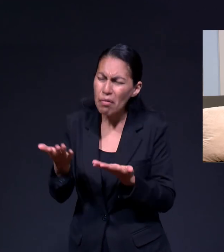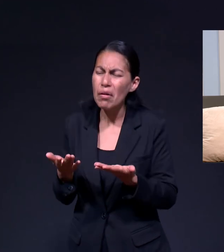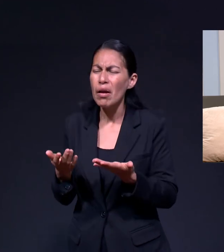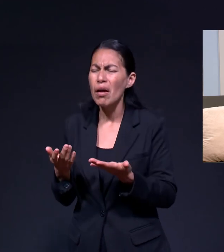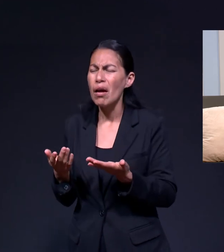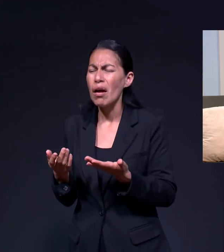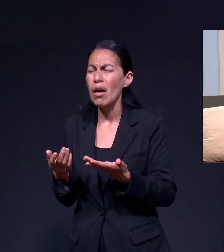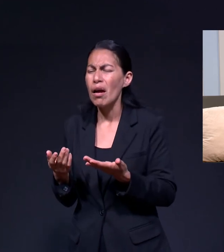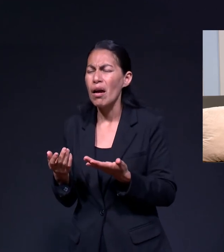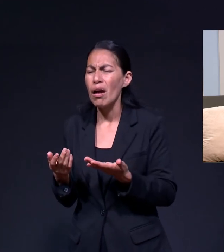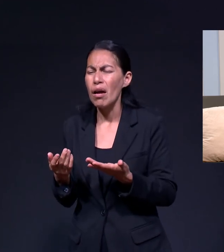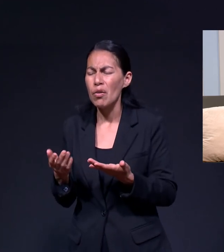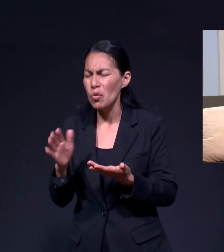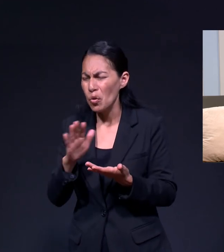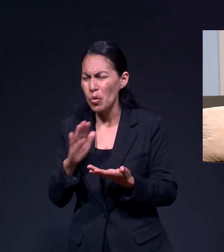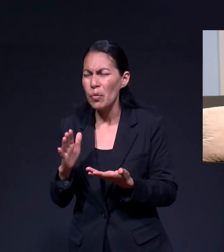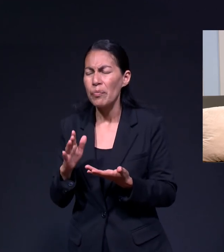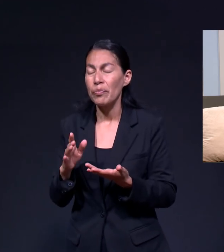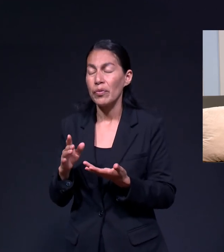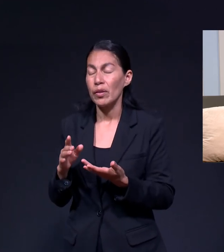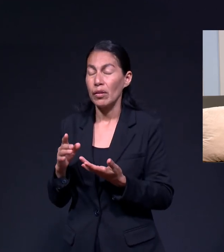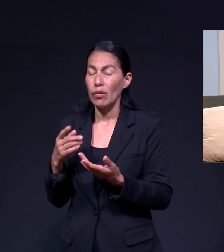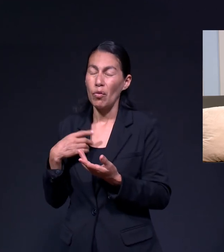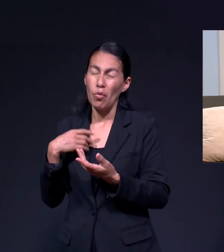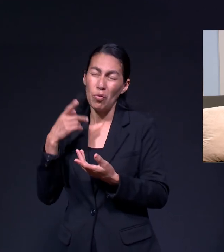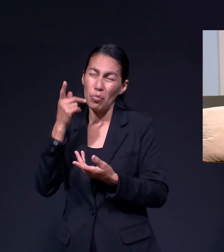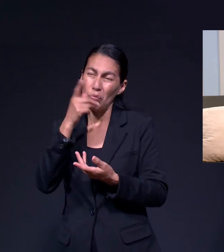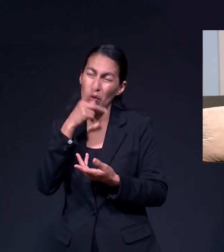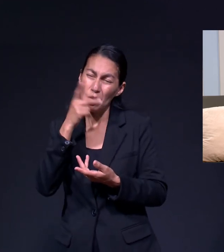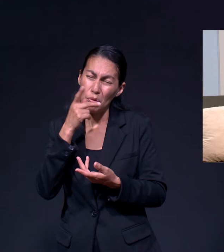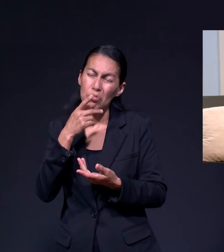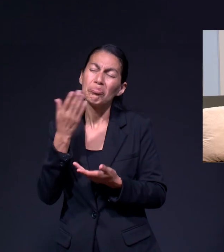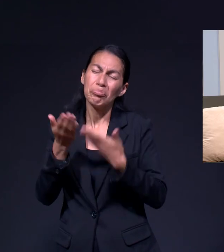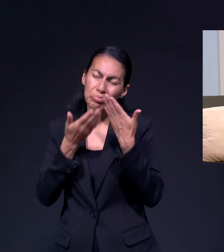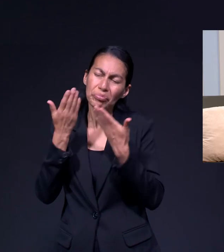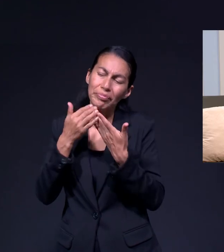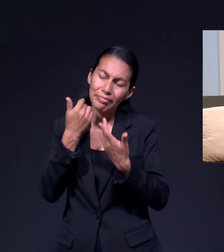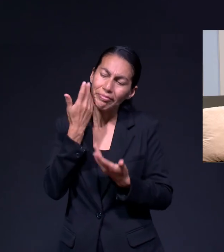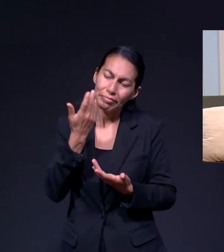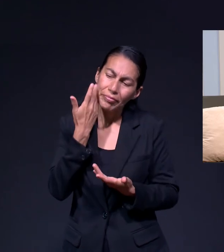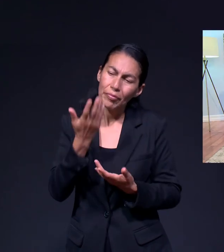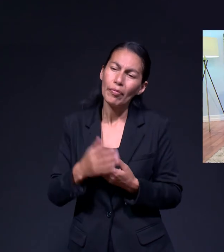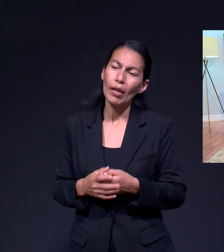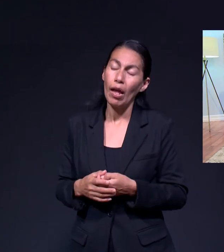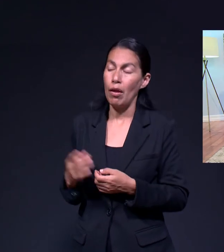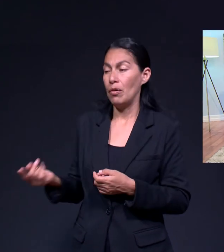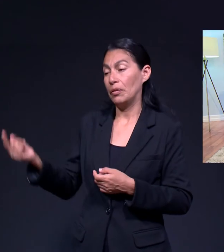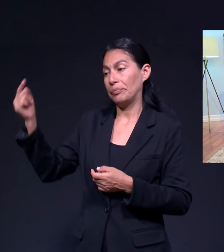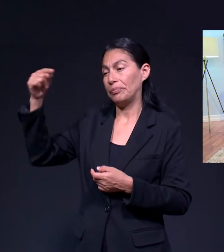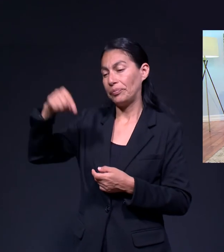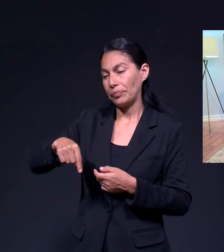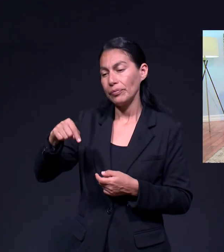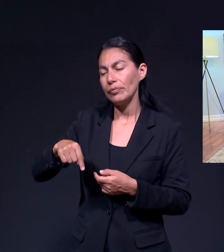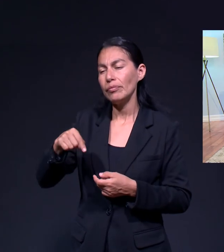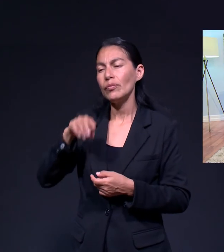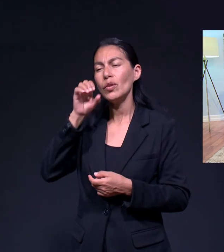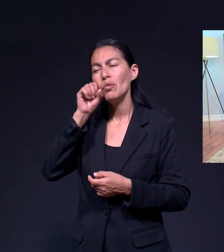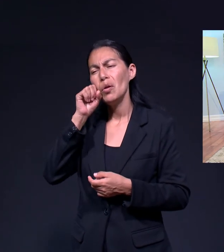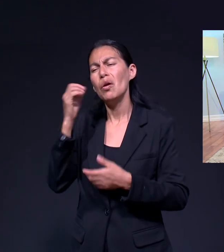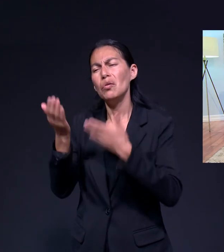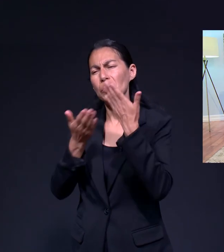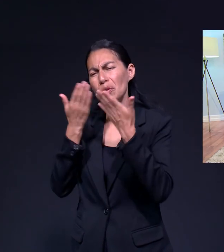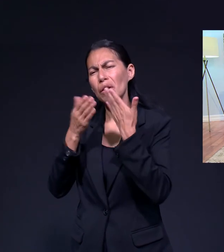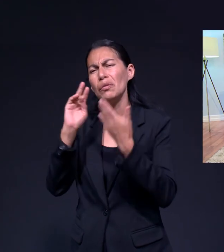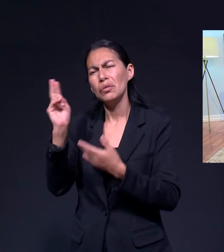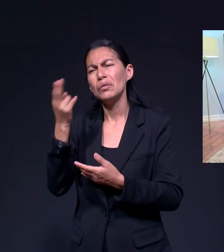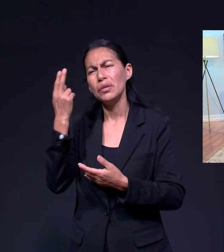inculcó siempre quise ir por esos caminos entonces le puedo decir que siempre quise estudiar teología y ya en grasa después